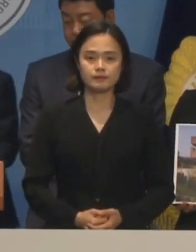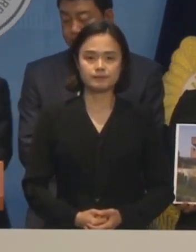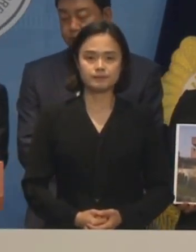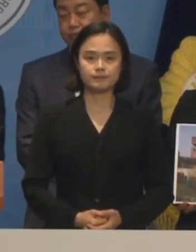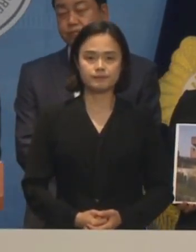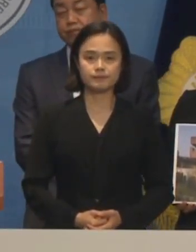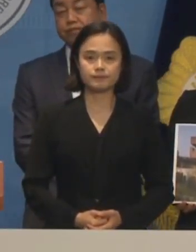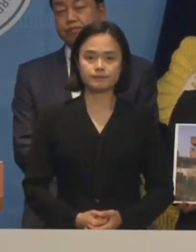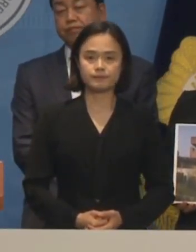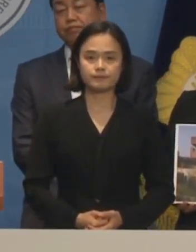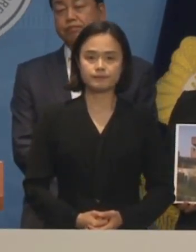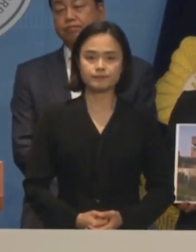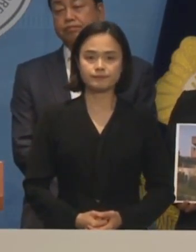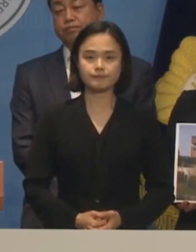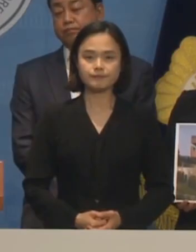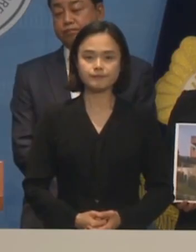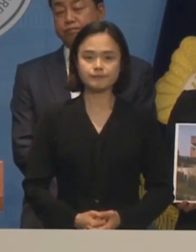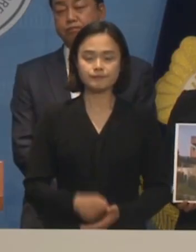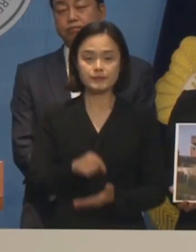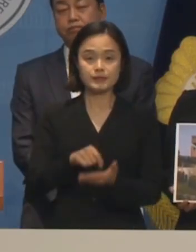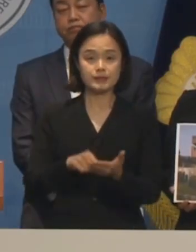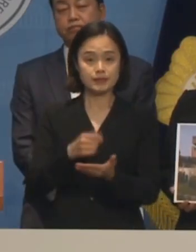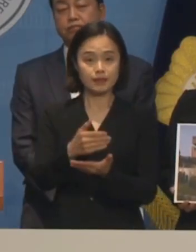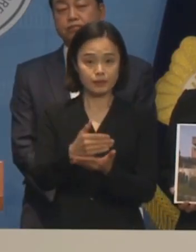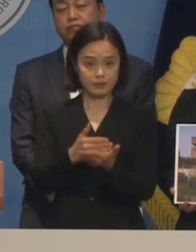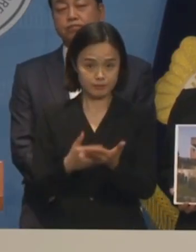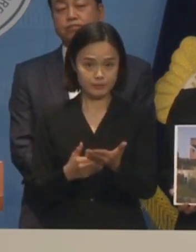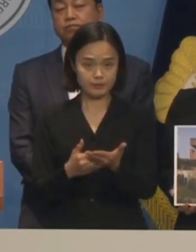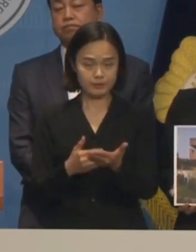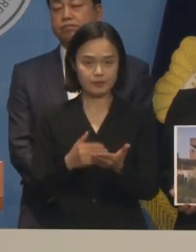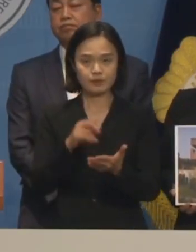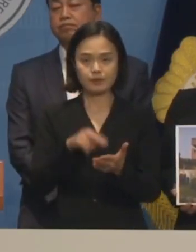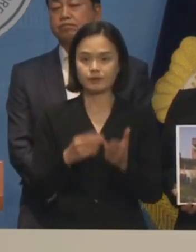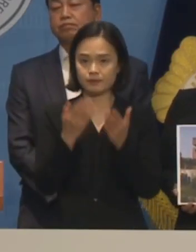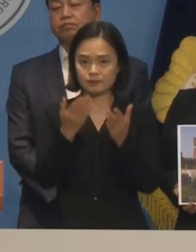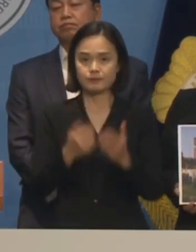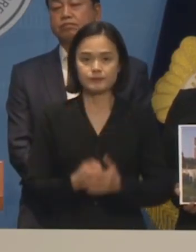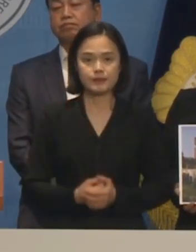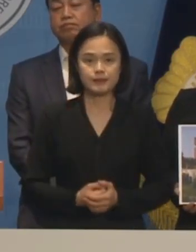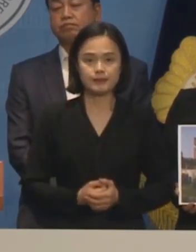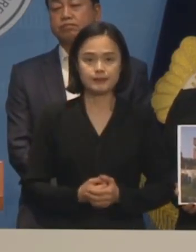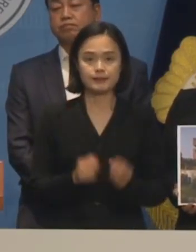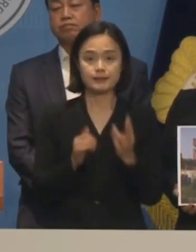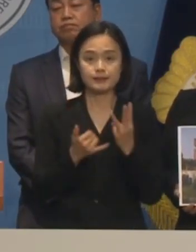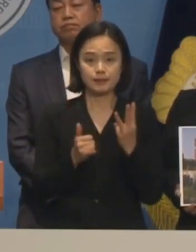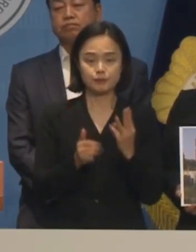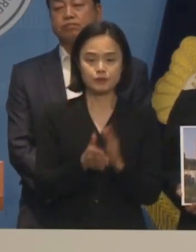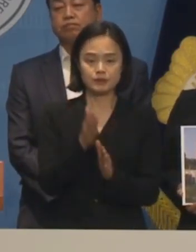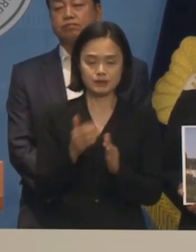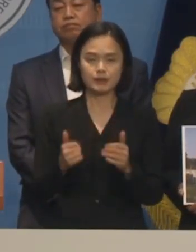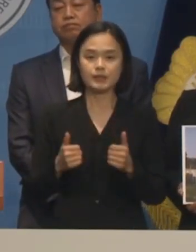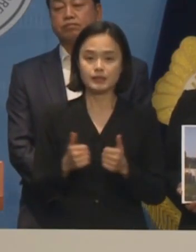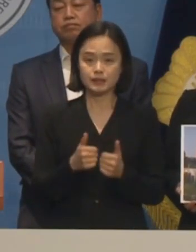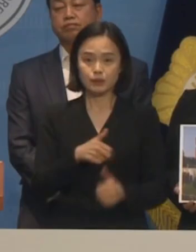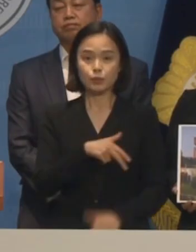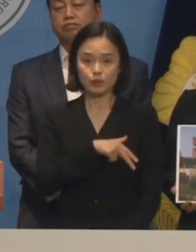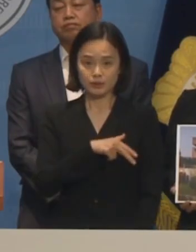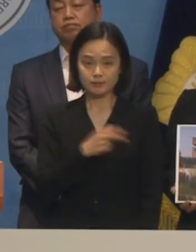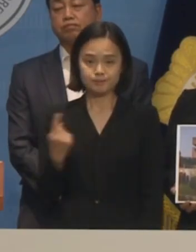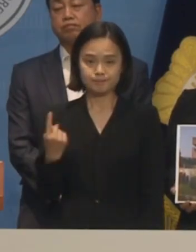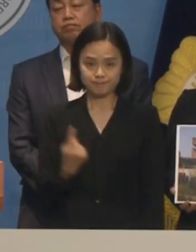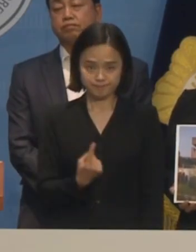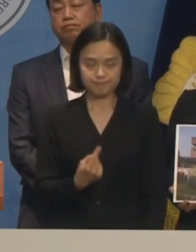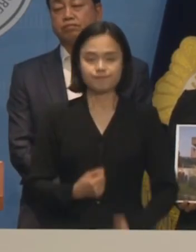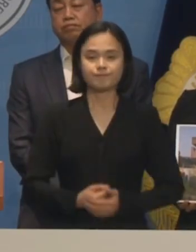예, 다음은 기자회견 낭독이 있겠는데요. 기자회견 낭독은 세 분의 시의원님들께서 수고해 주시겠습니다. 성음재